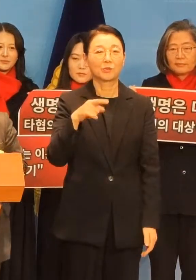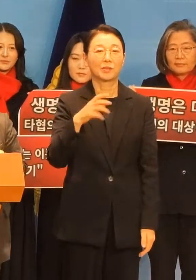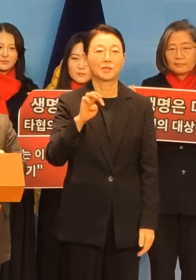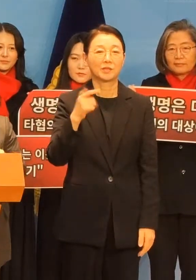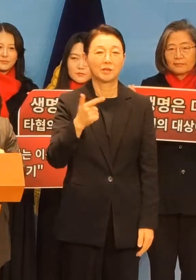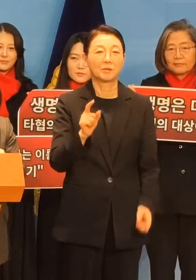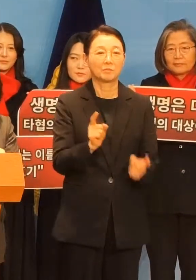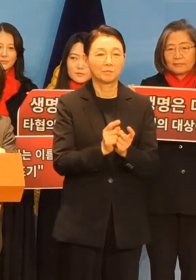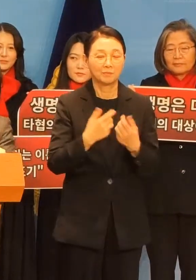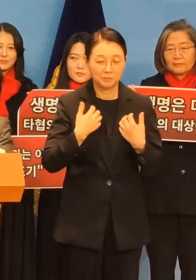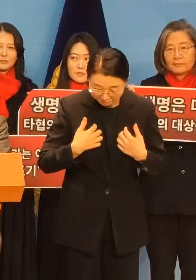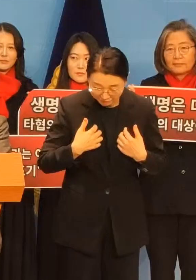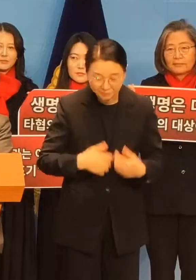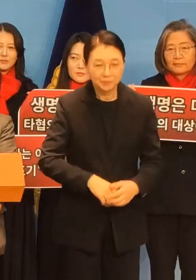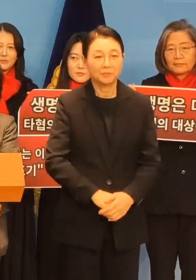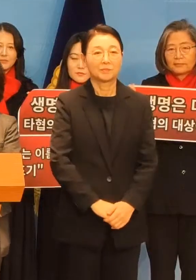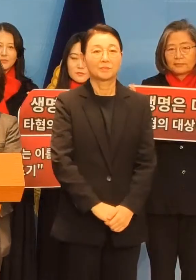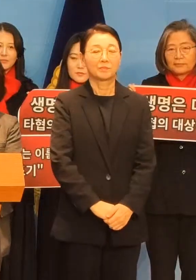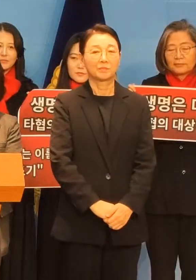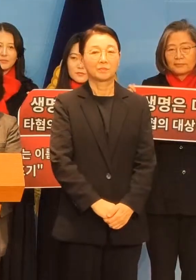반갑습니다.